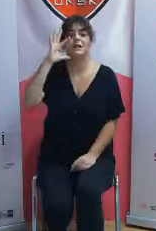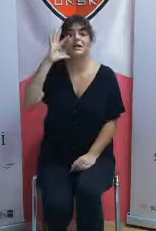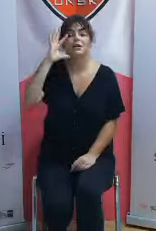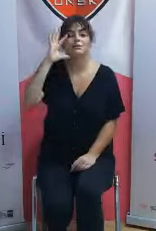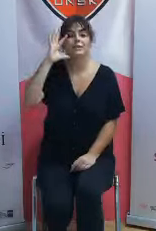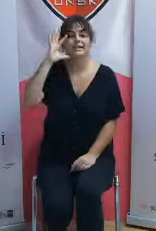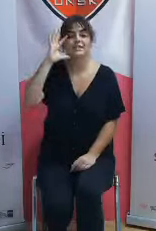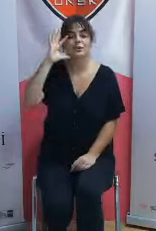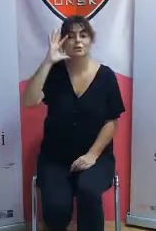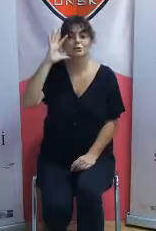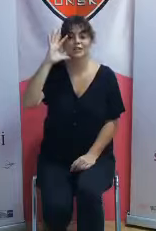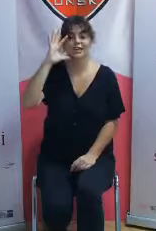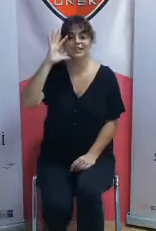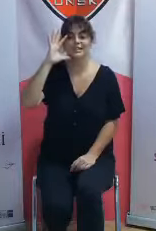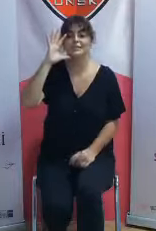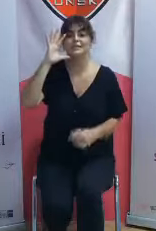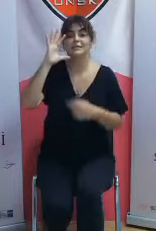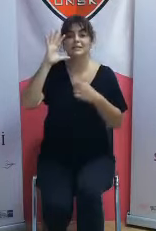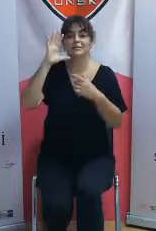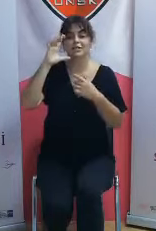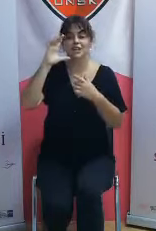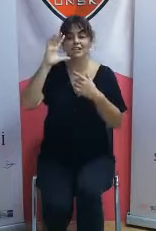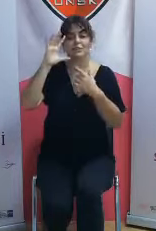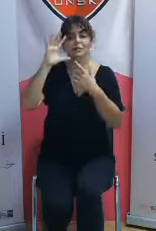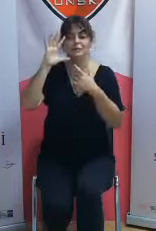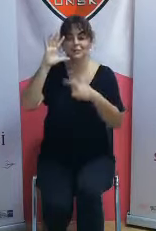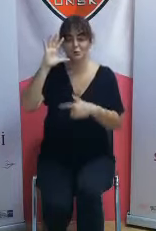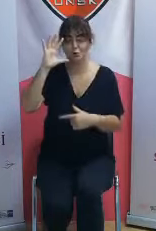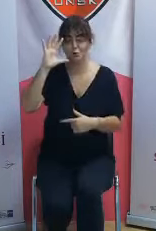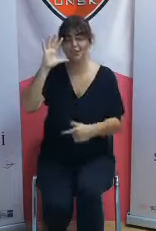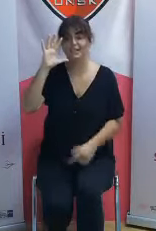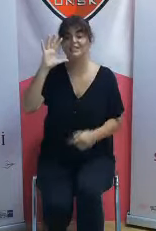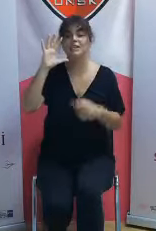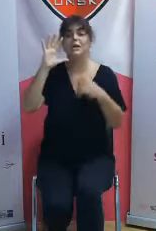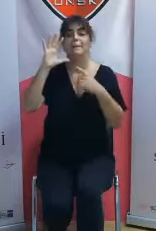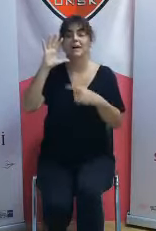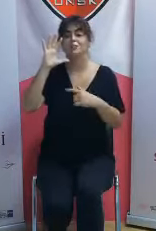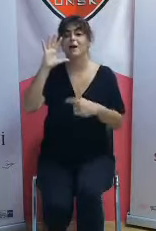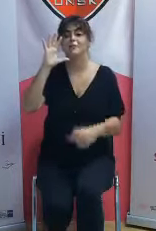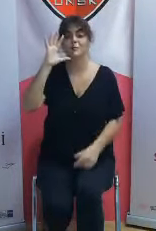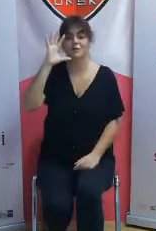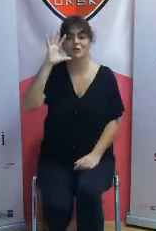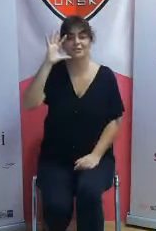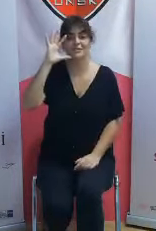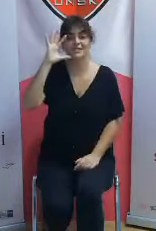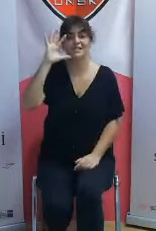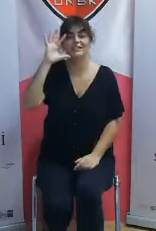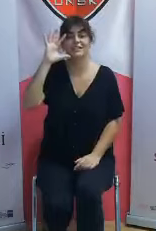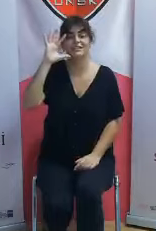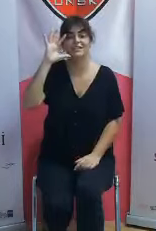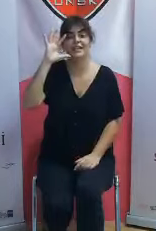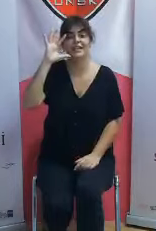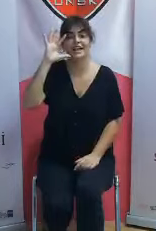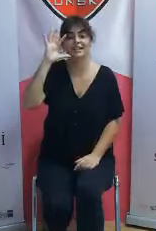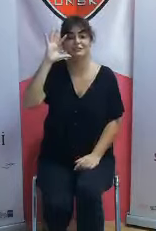birisi gözümüze yakın. İşaret parmağımız gözümüze yakın. Baş parmağımız çenemizde. Yine ileride